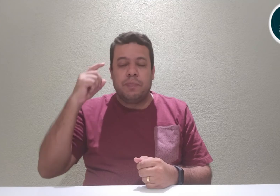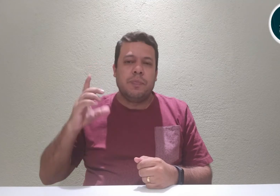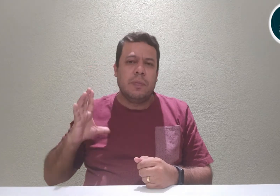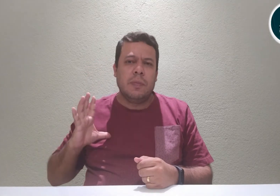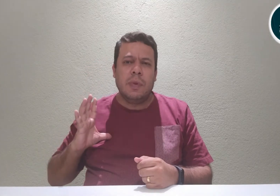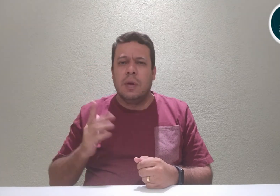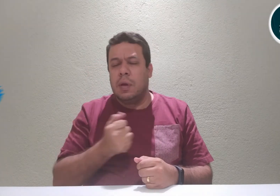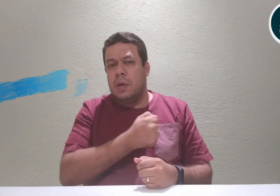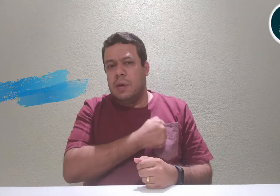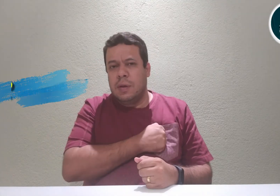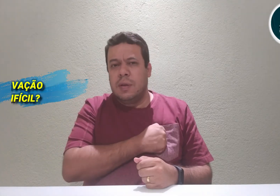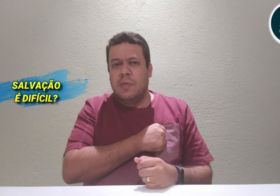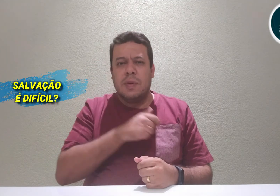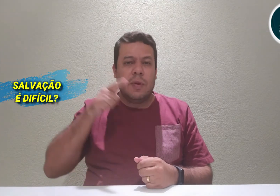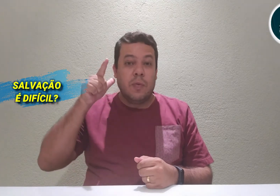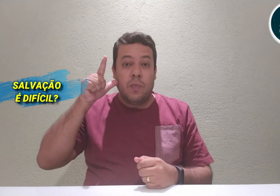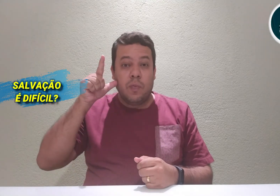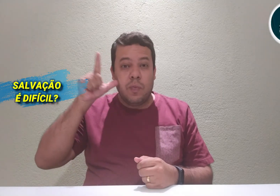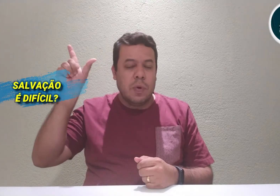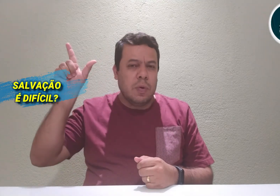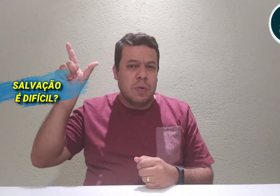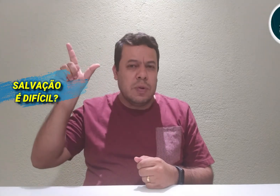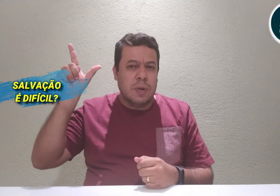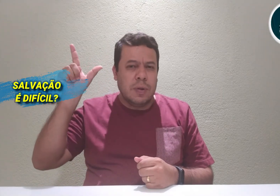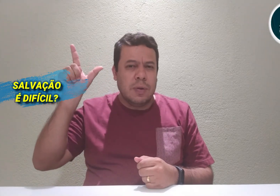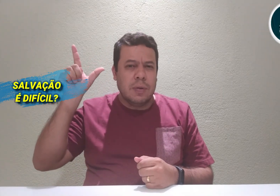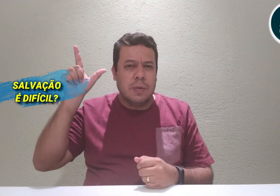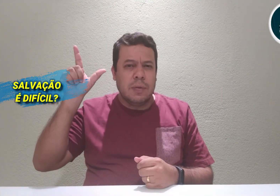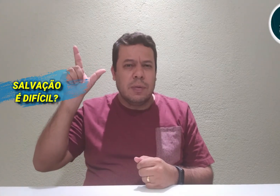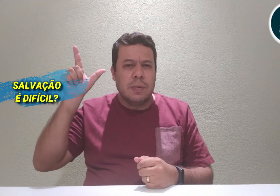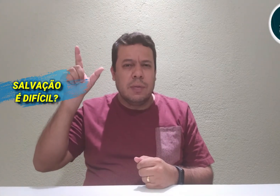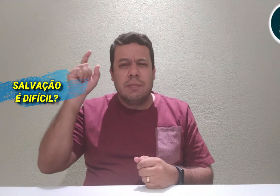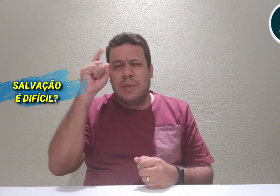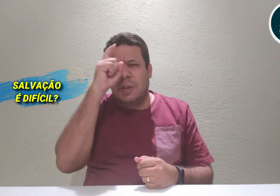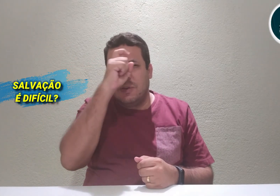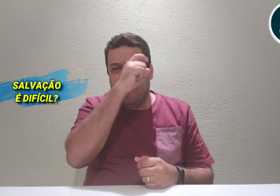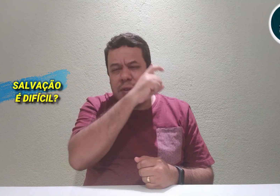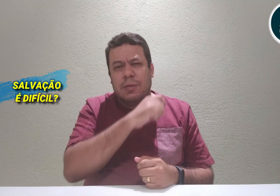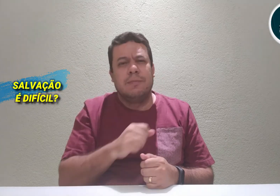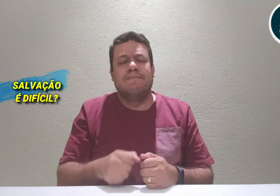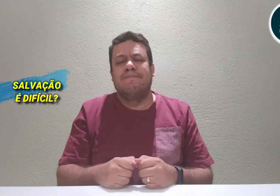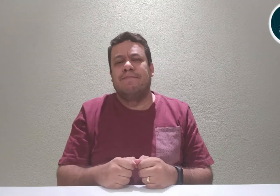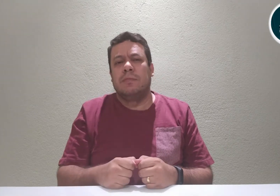Nicodemos talvez tenha pensado que obter a salvação é algo muito difícil.